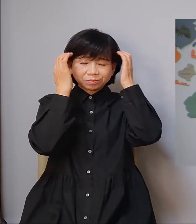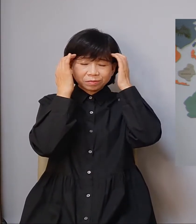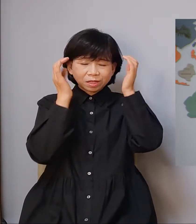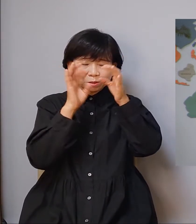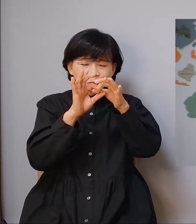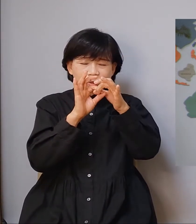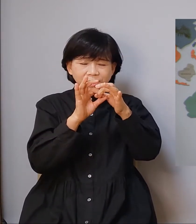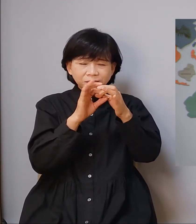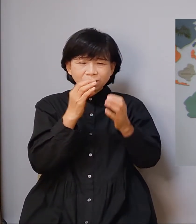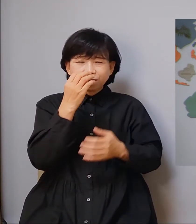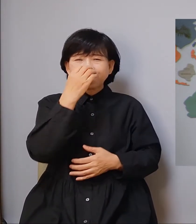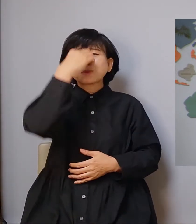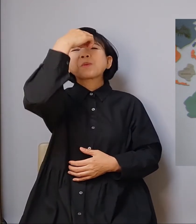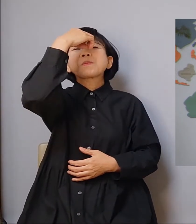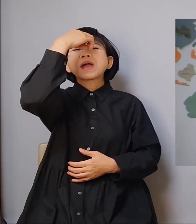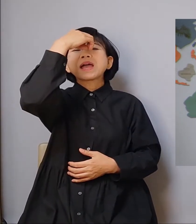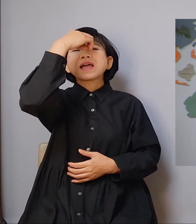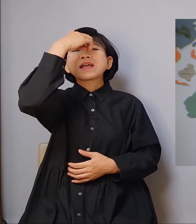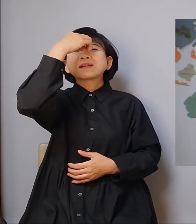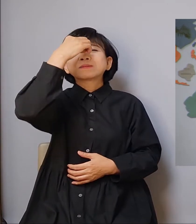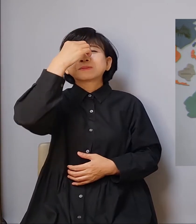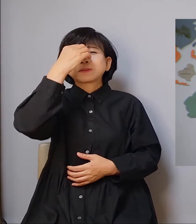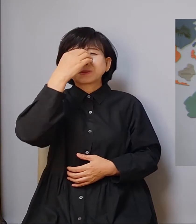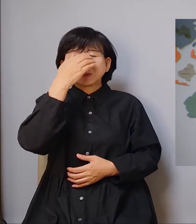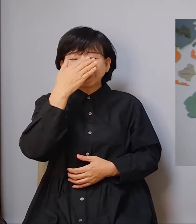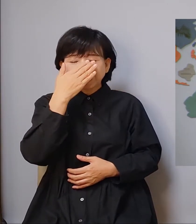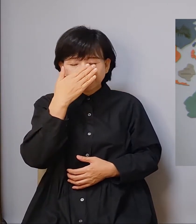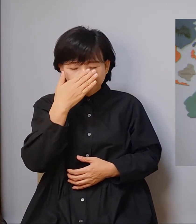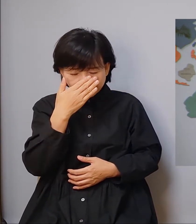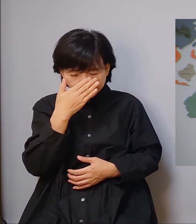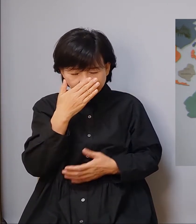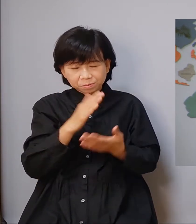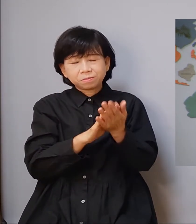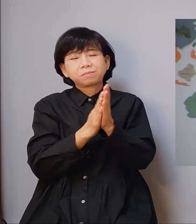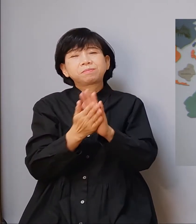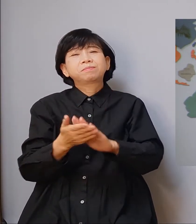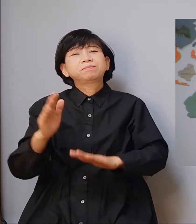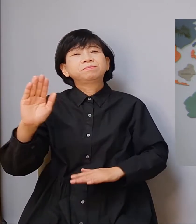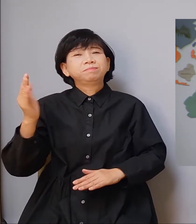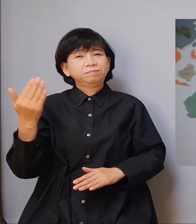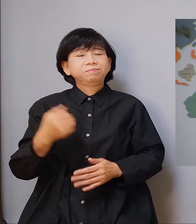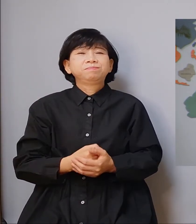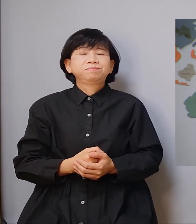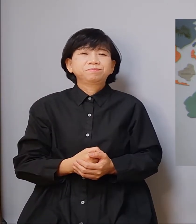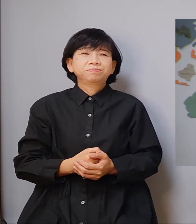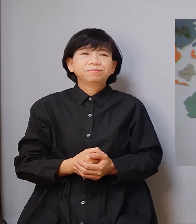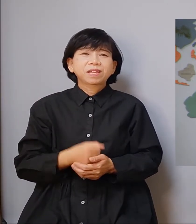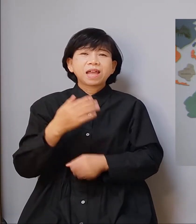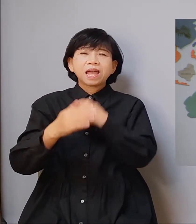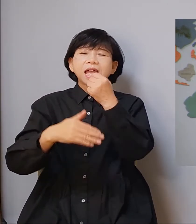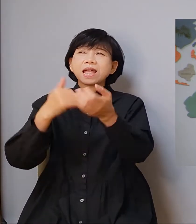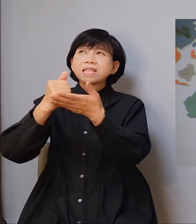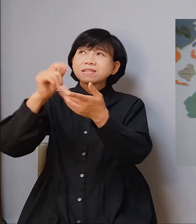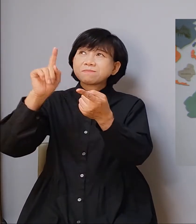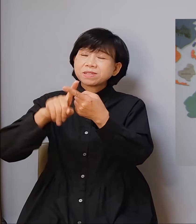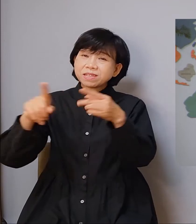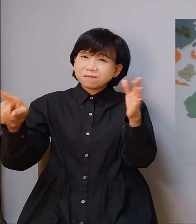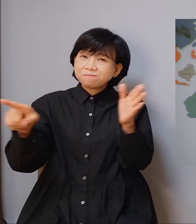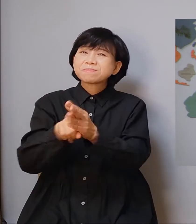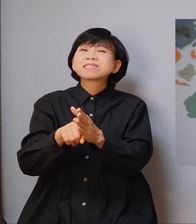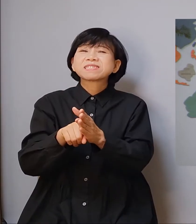수 있는 기간입니다. 자만심을 하나님에 대한 믿음으로 바꿀 수